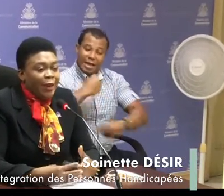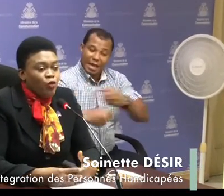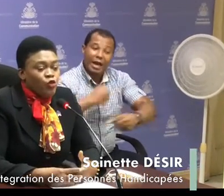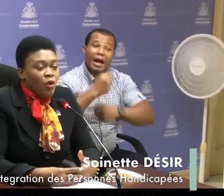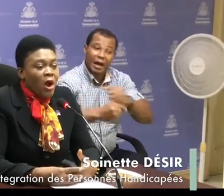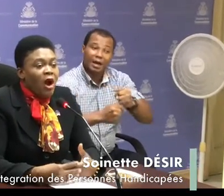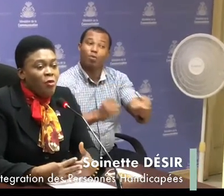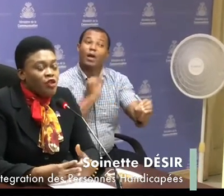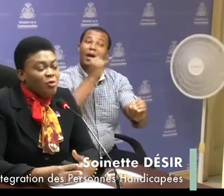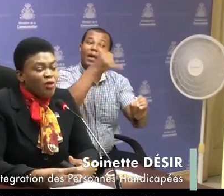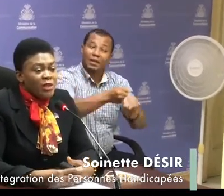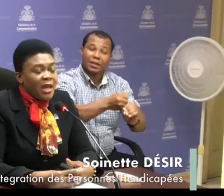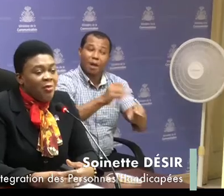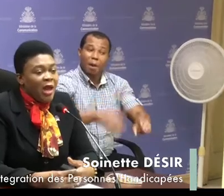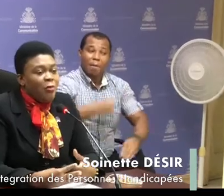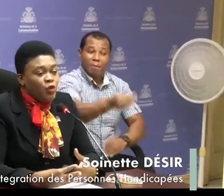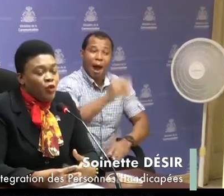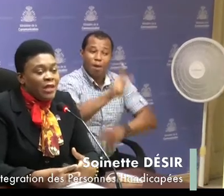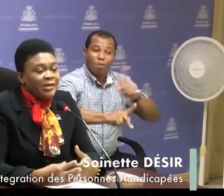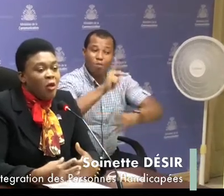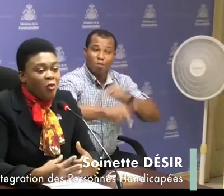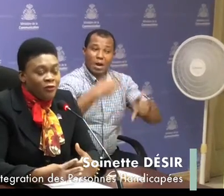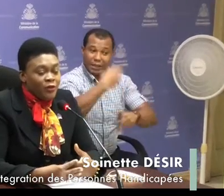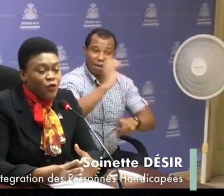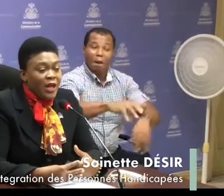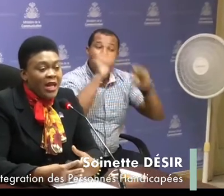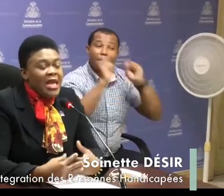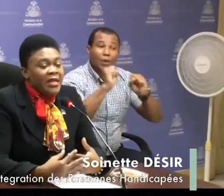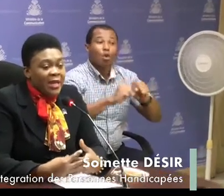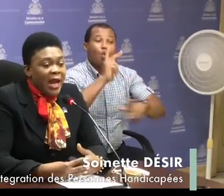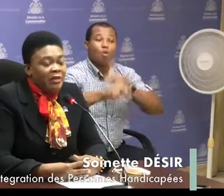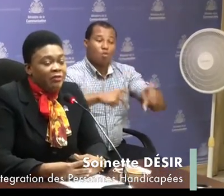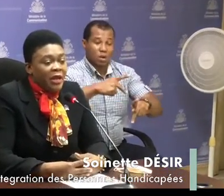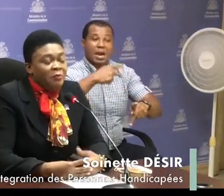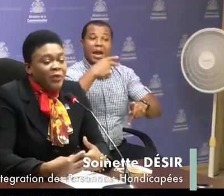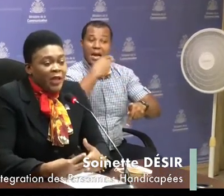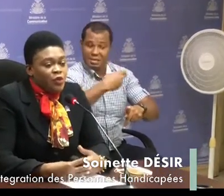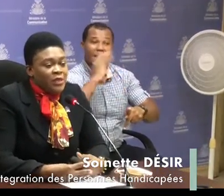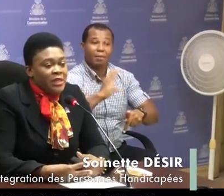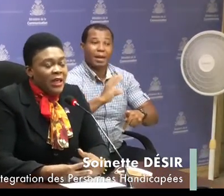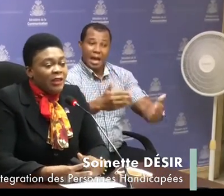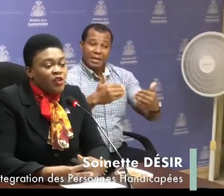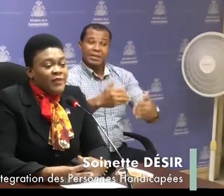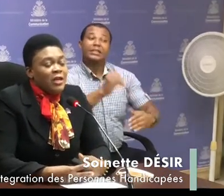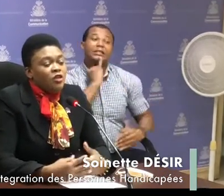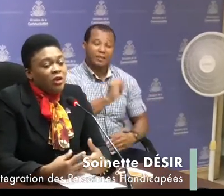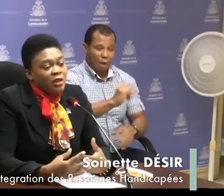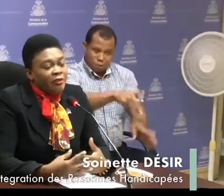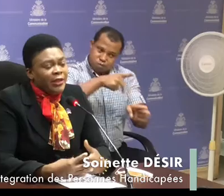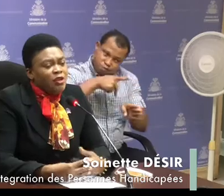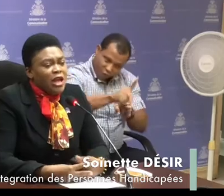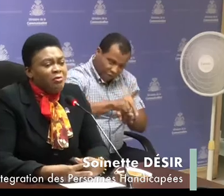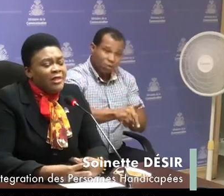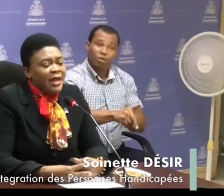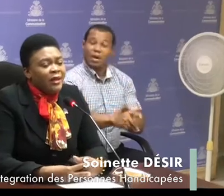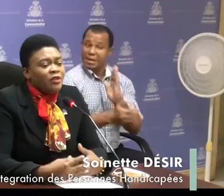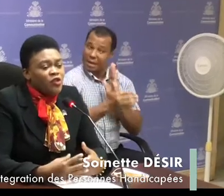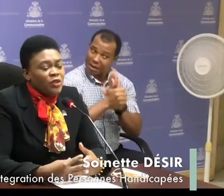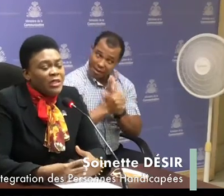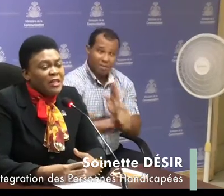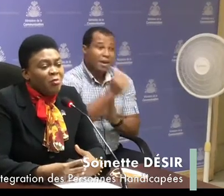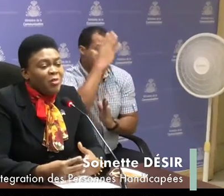aspect inclusion, embaucher moun handicapé parce que il c'est un professionnel qui qualifié. Et ceci étant dit, donc dans le 21e